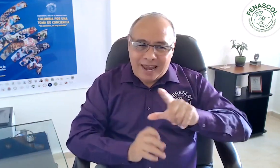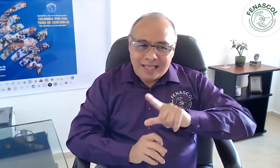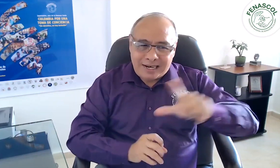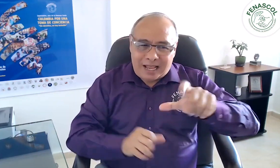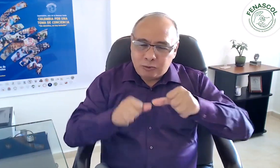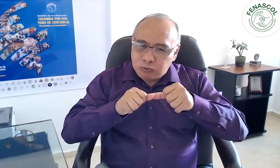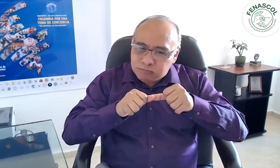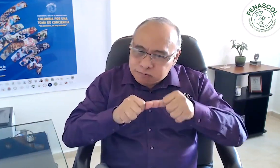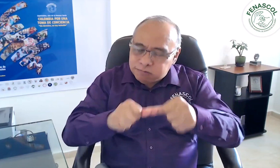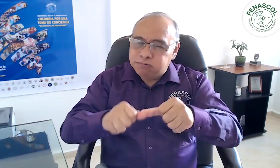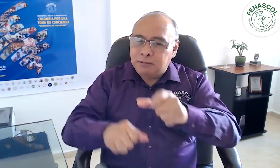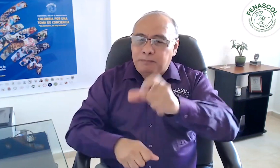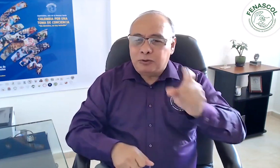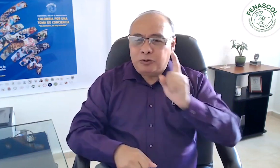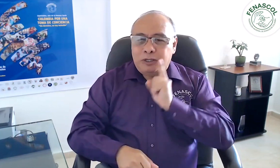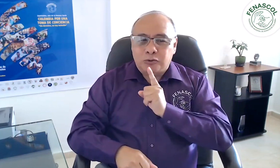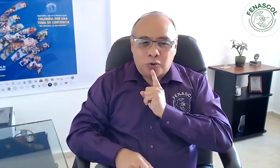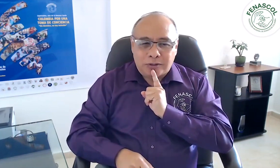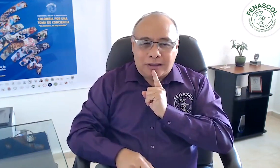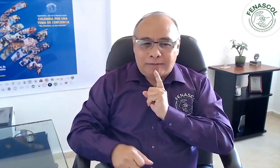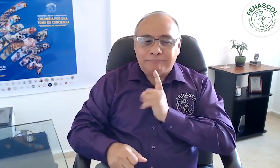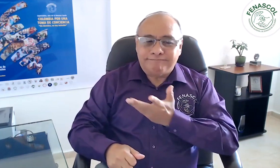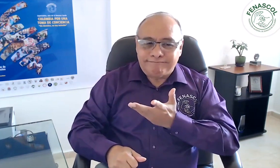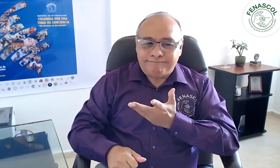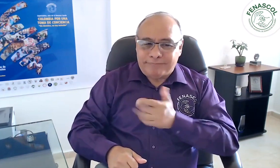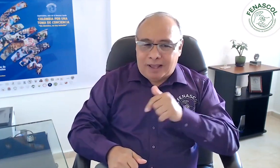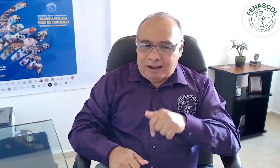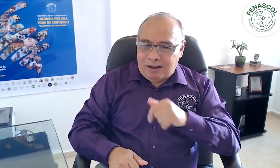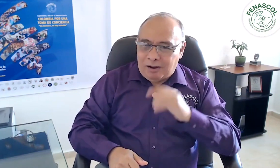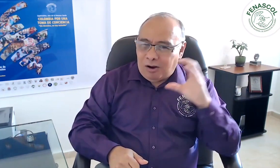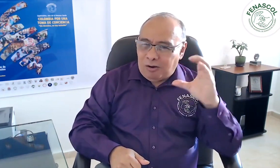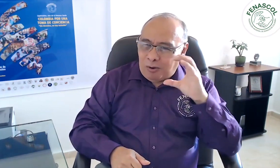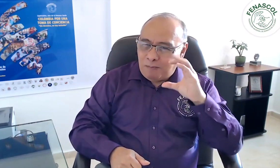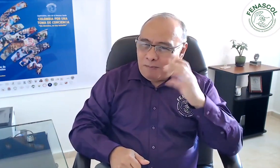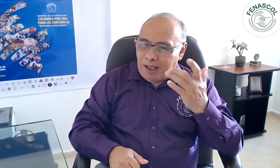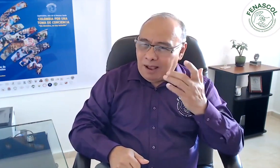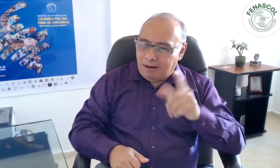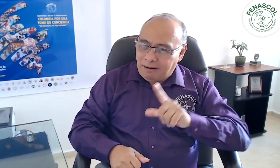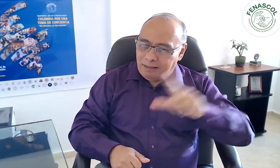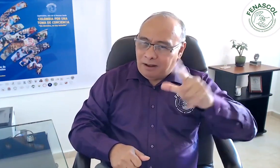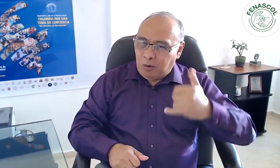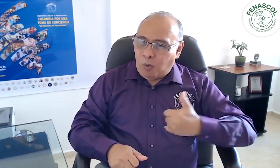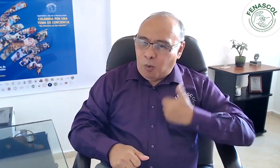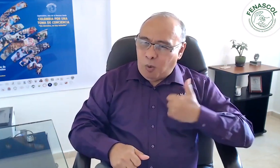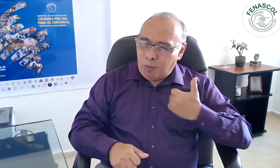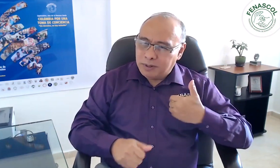hablaremos sobre liderazgo sostenible para las personas sordas, liderazgo joven en